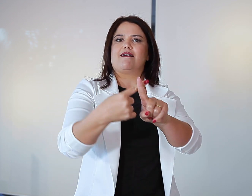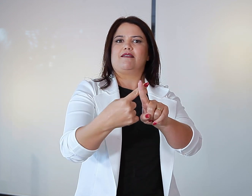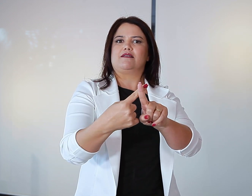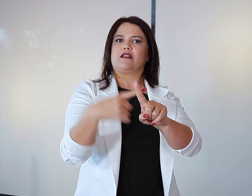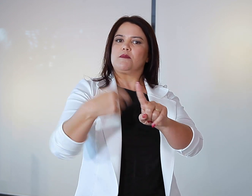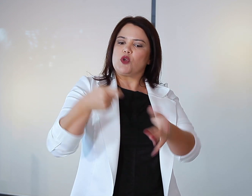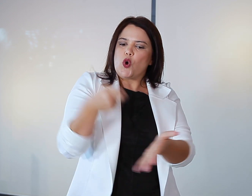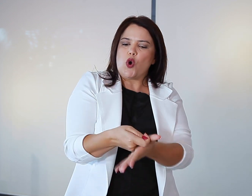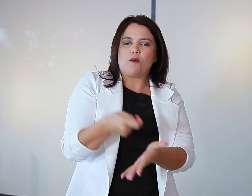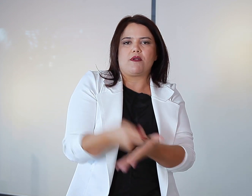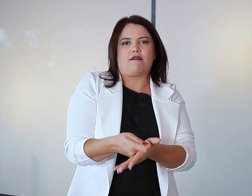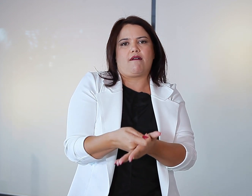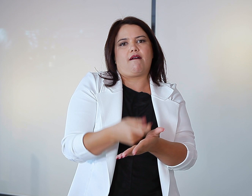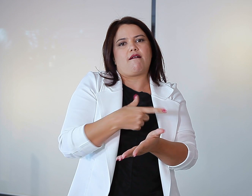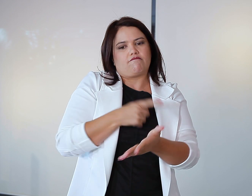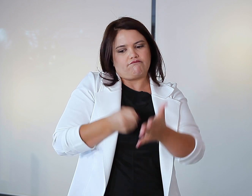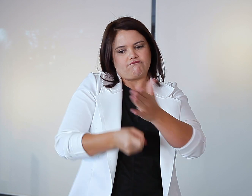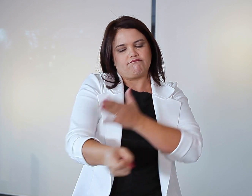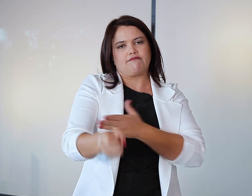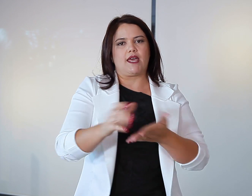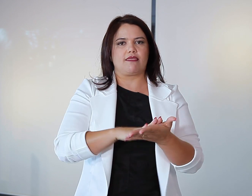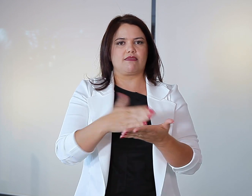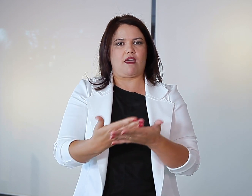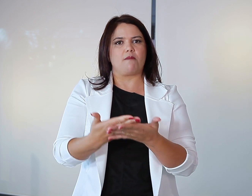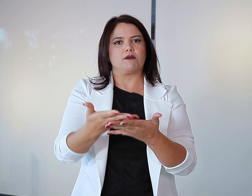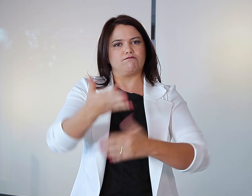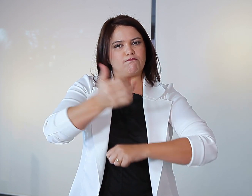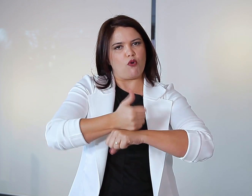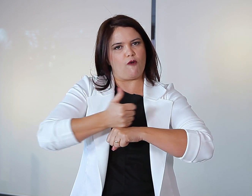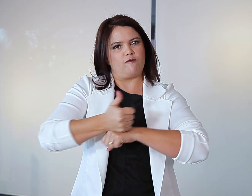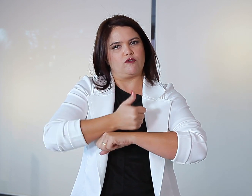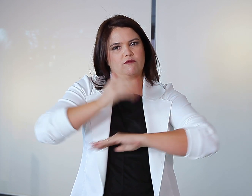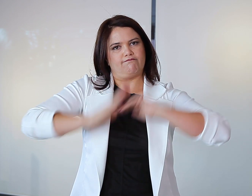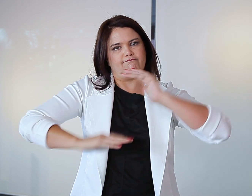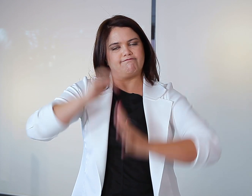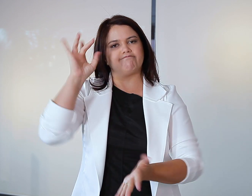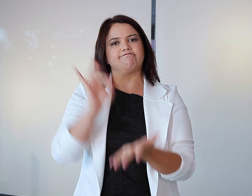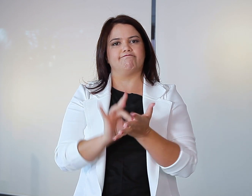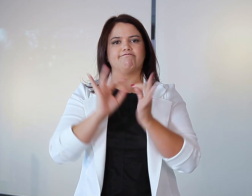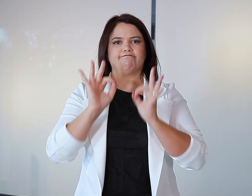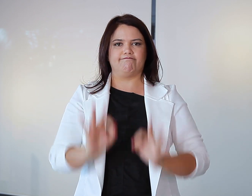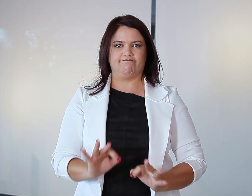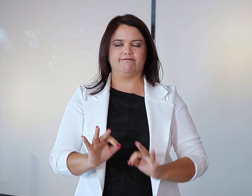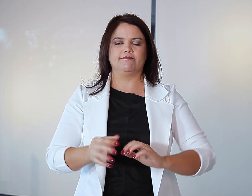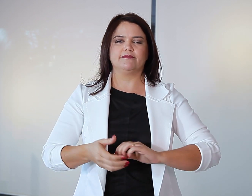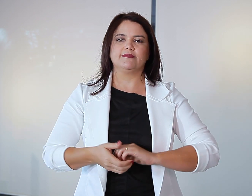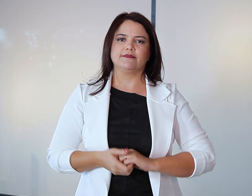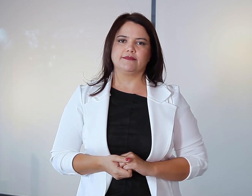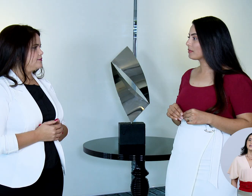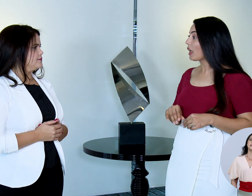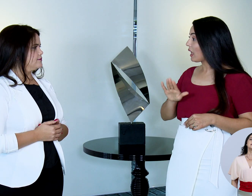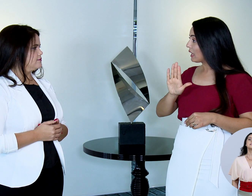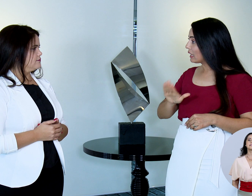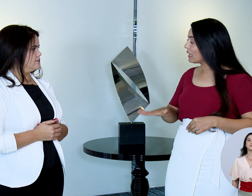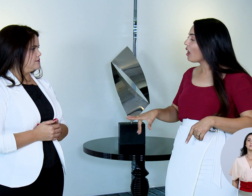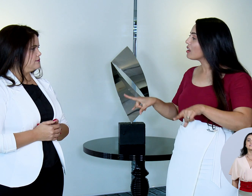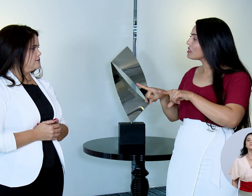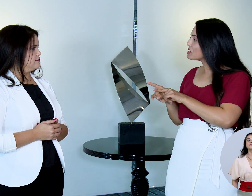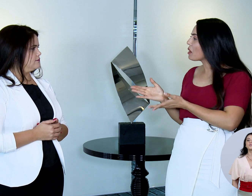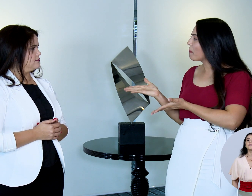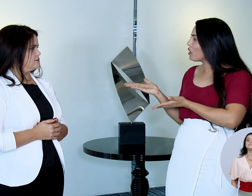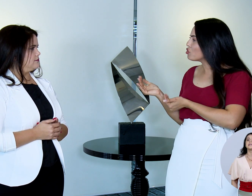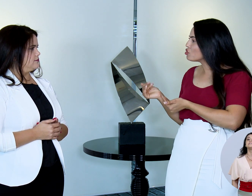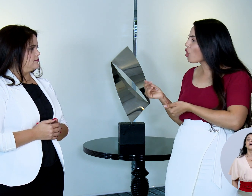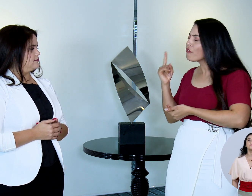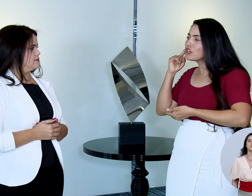cumpra essa porcentagem de profissionais, mas que seria adequado mesmo a contratação de intérpretes. Crianças e